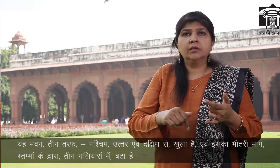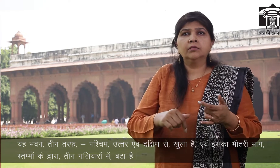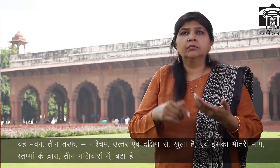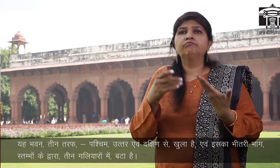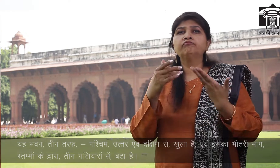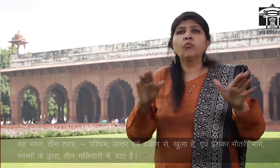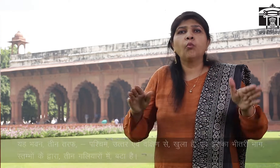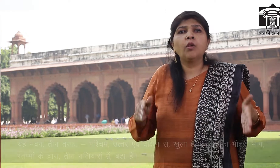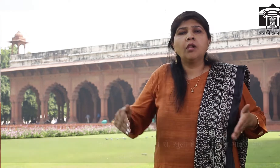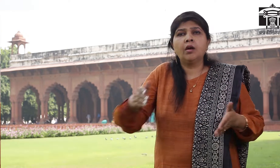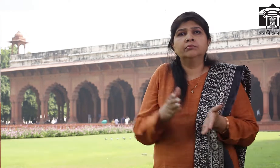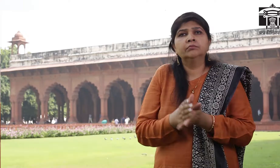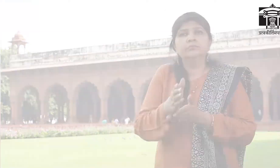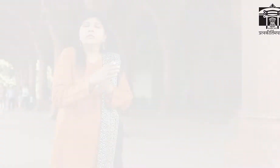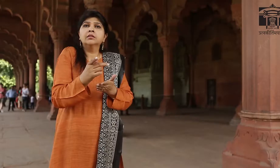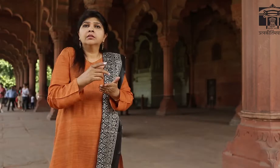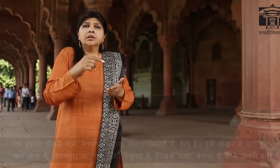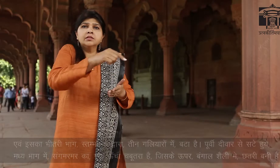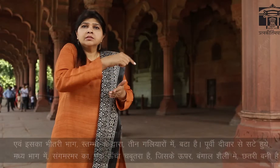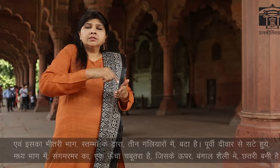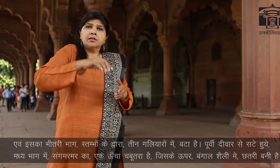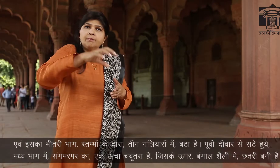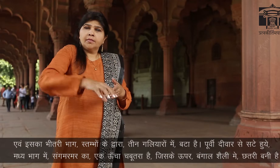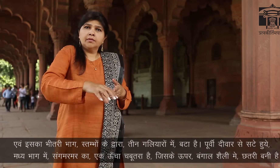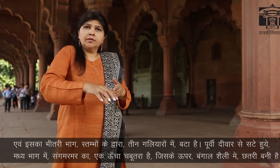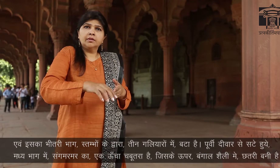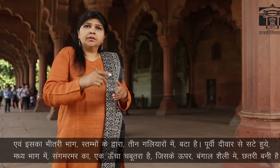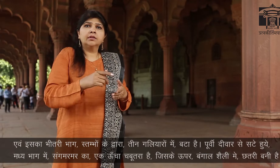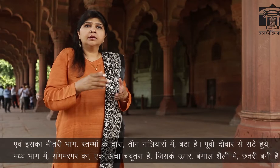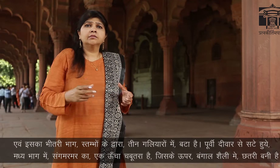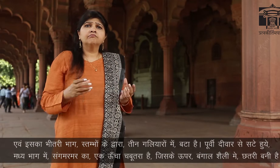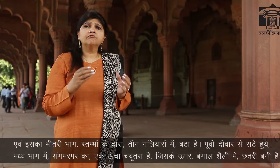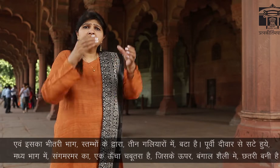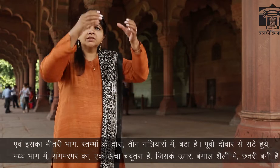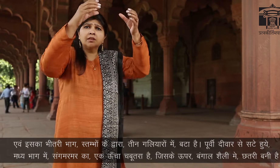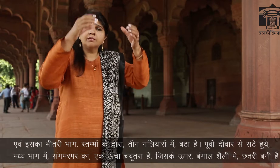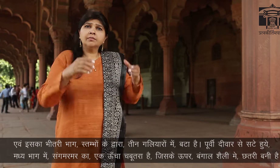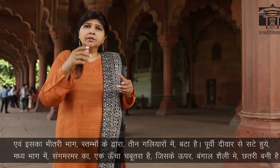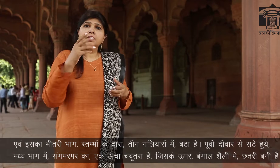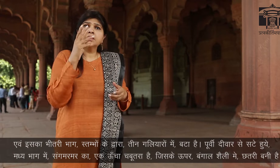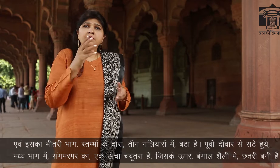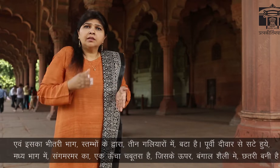है एवं इसका भीतरी भाग स्तंभों के द्वारा 3 गलियारों में बटा